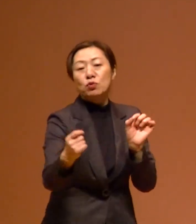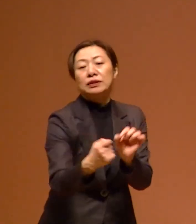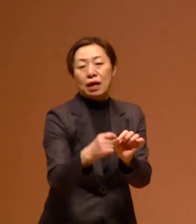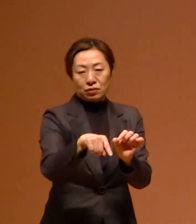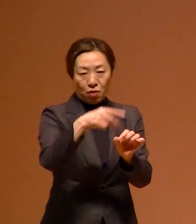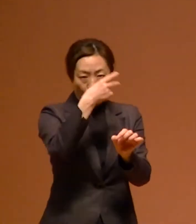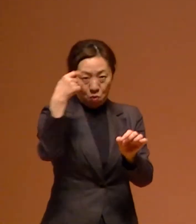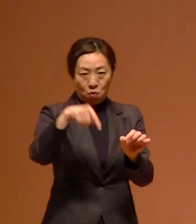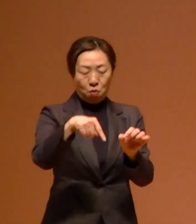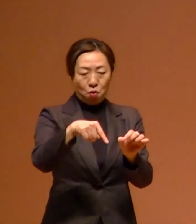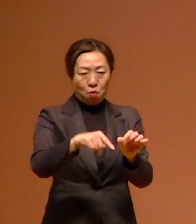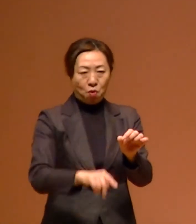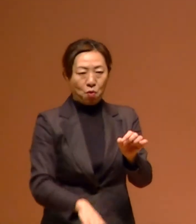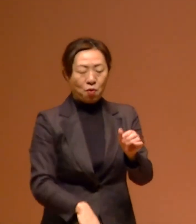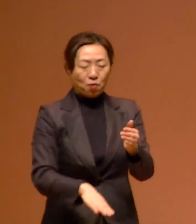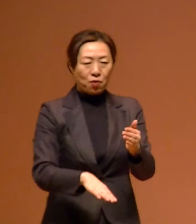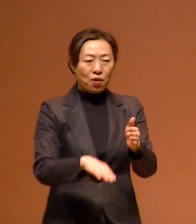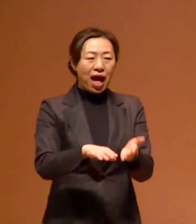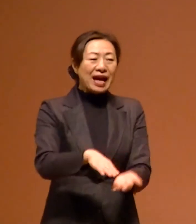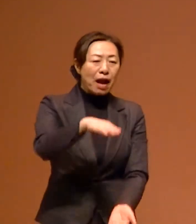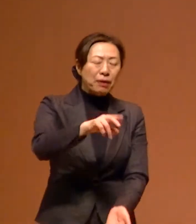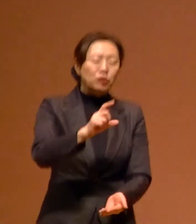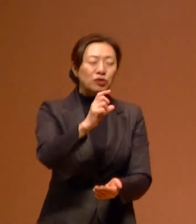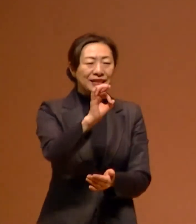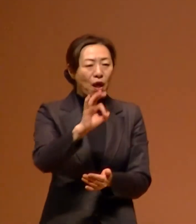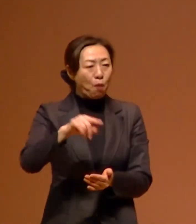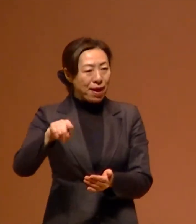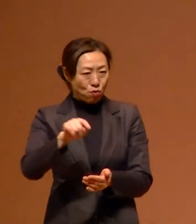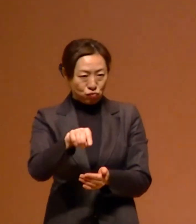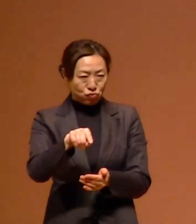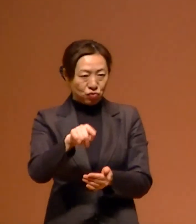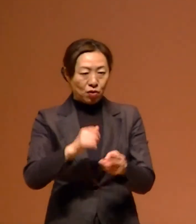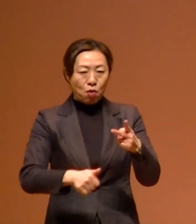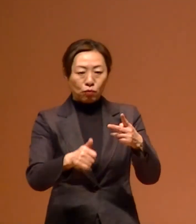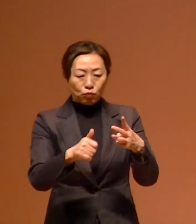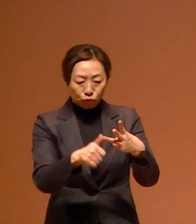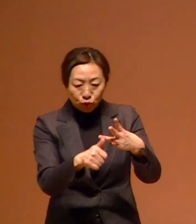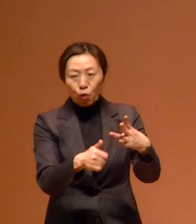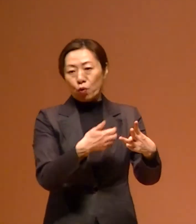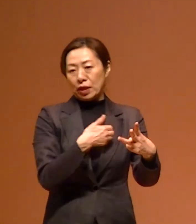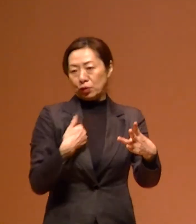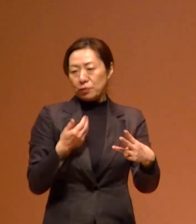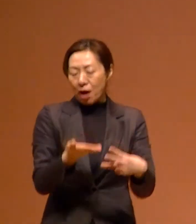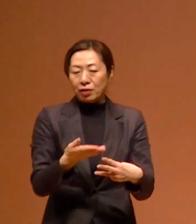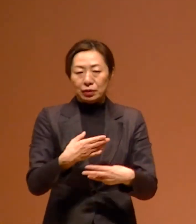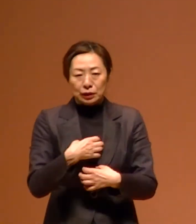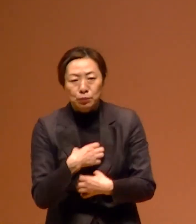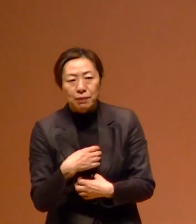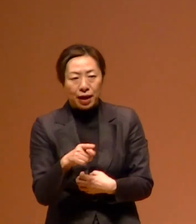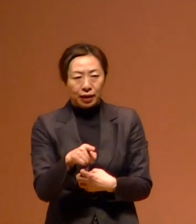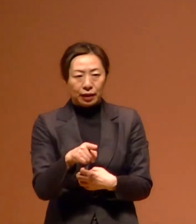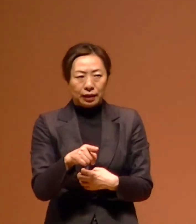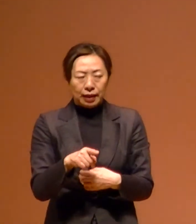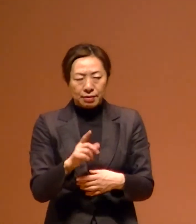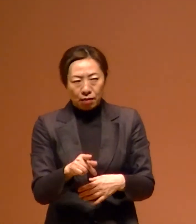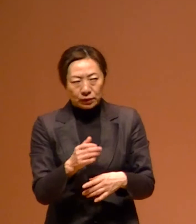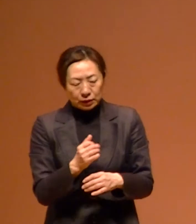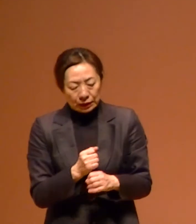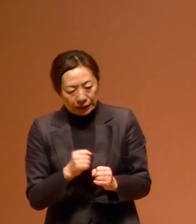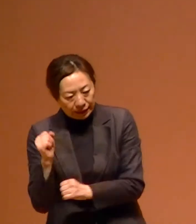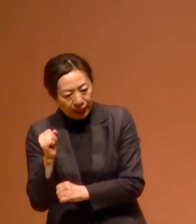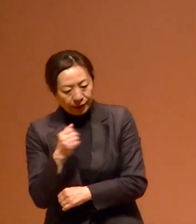海抜ゼロメートルな場所だったんで、それが心配になって、多分避難はしてるだろうけども